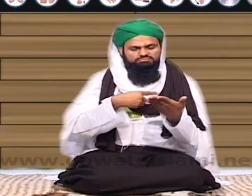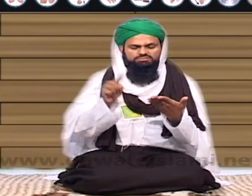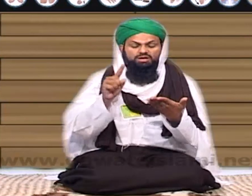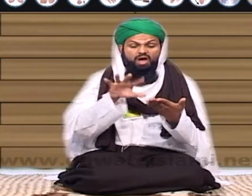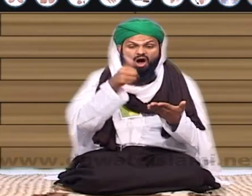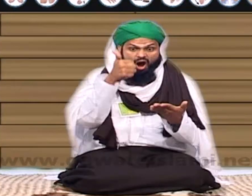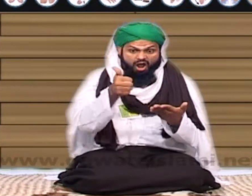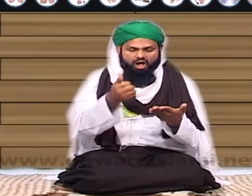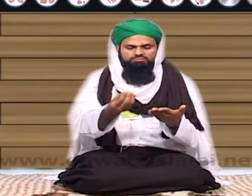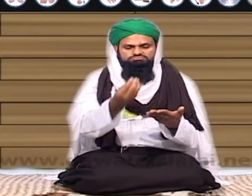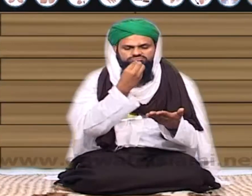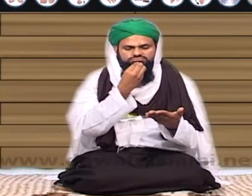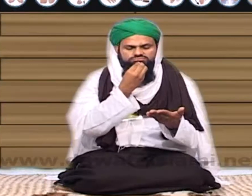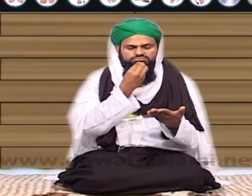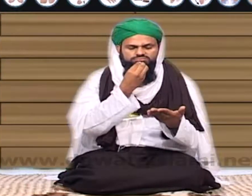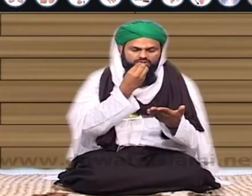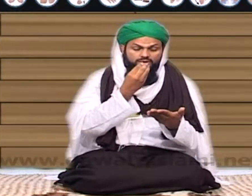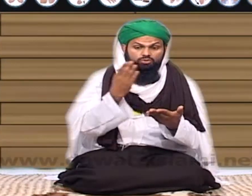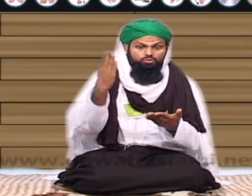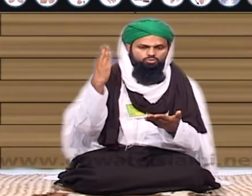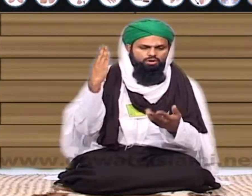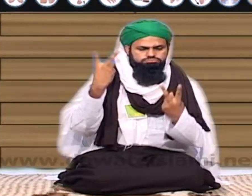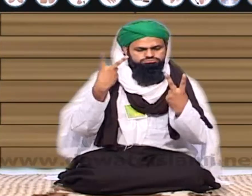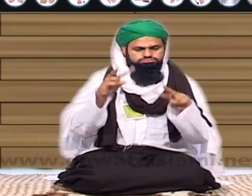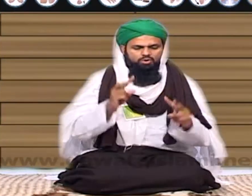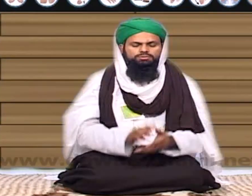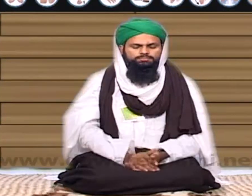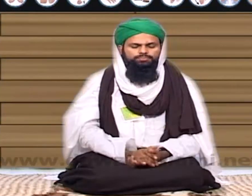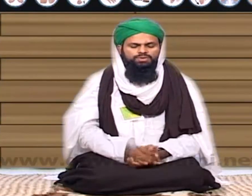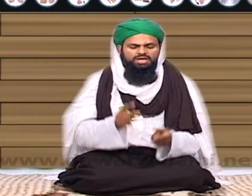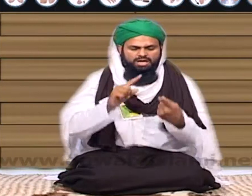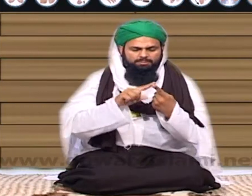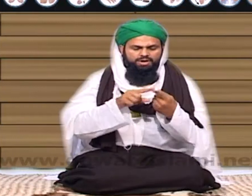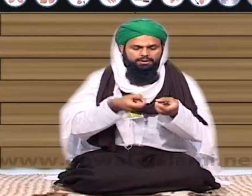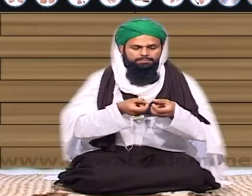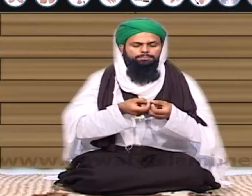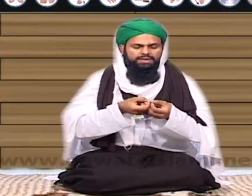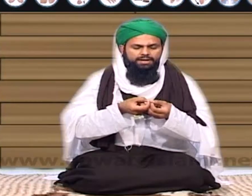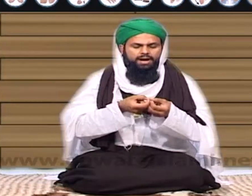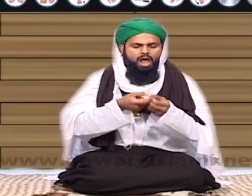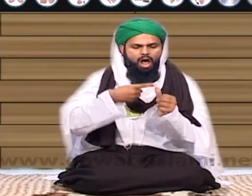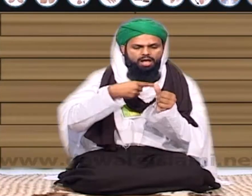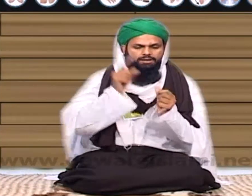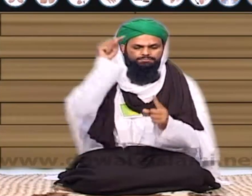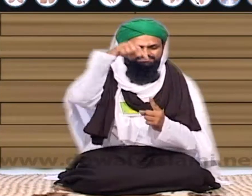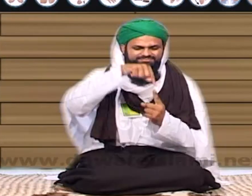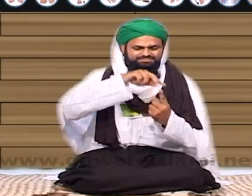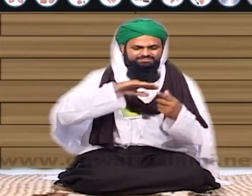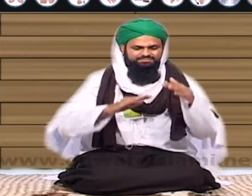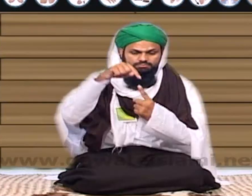دے۔ رزق حلال کمانا بہت بڑا ثواب ہے۔ حضرت اوزائی نے سیدنا ابراہیم بن ادم رحمۃ اللہ